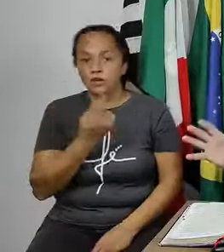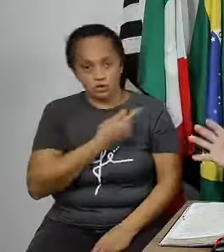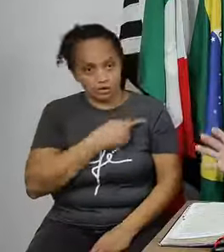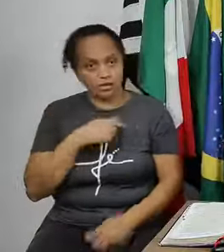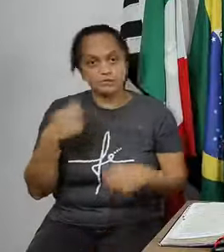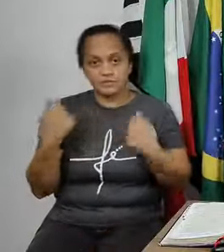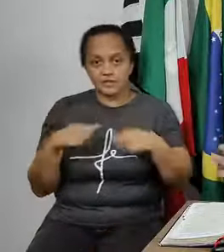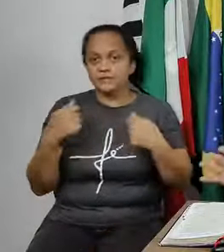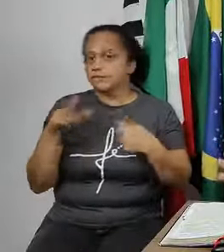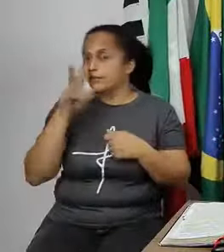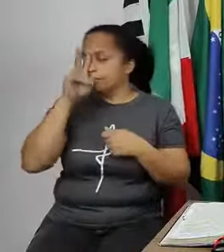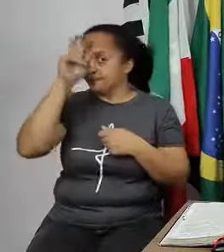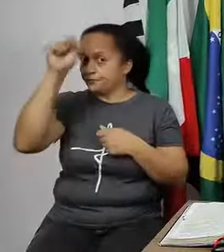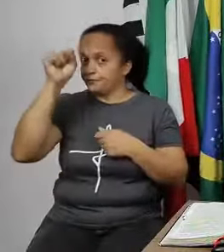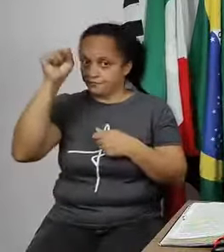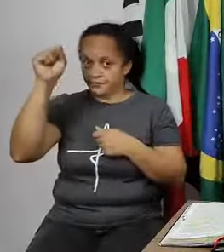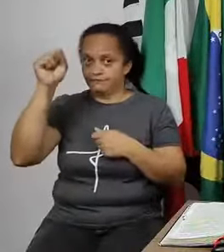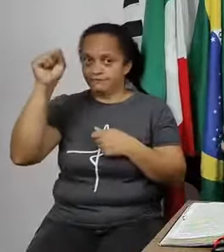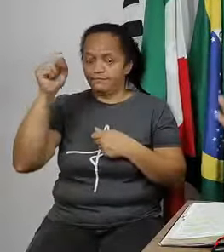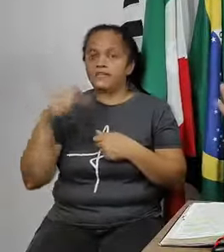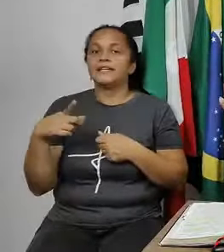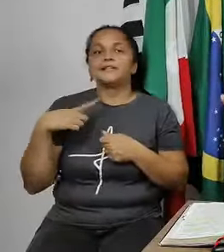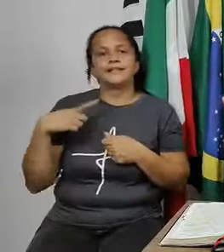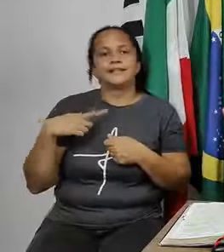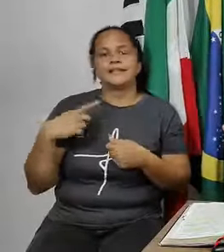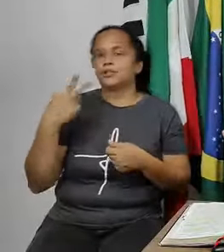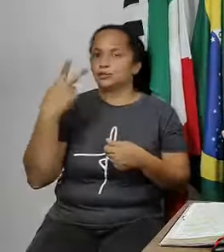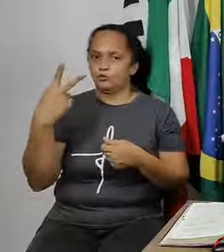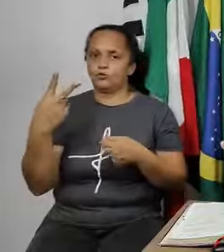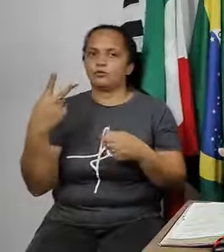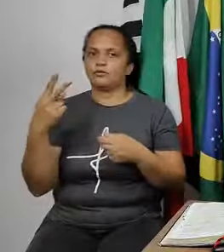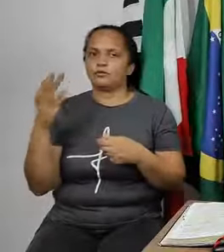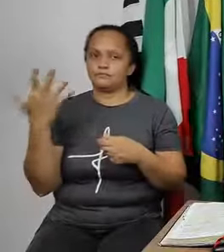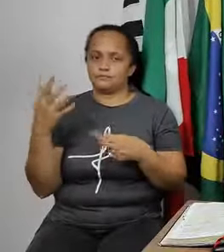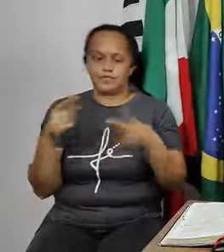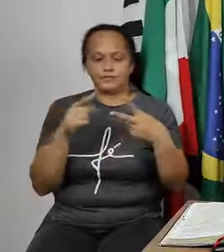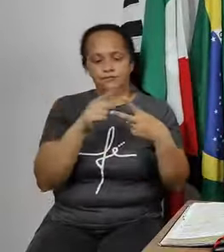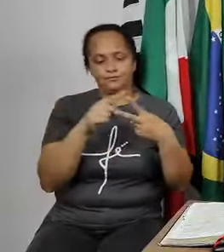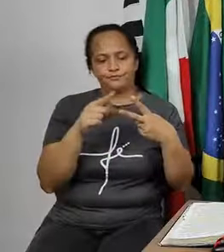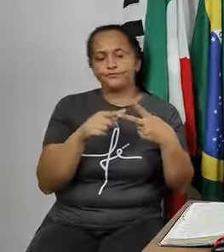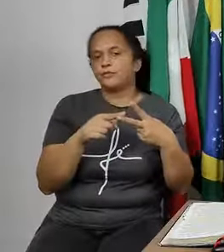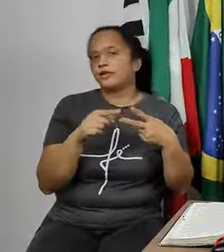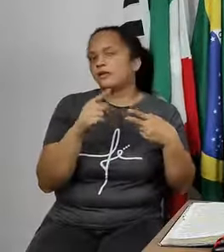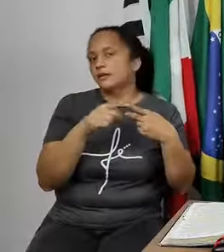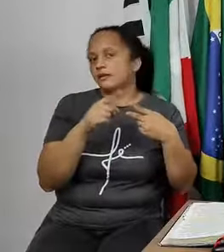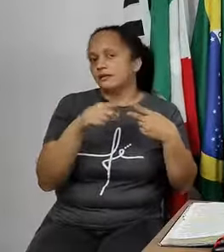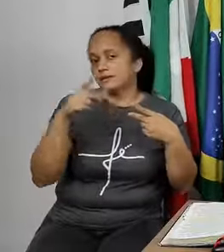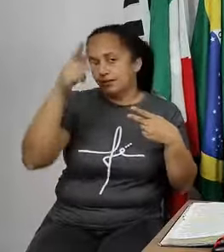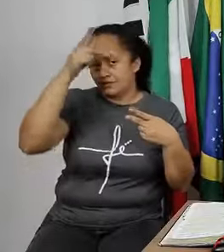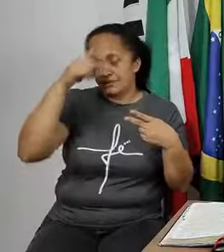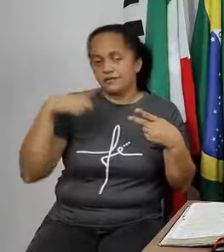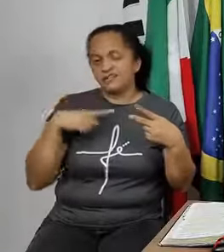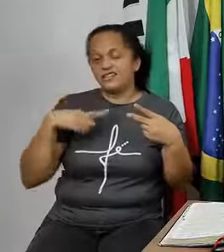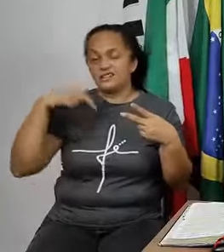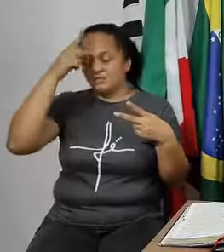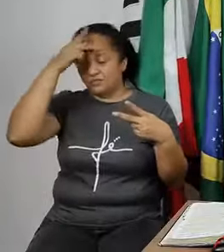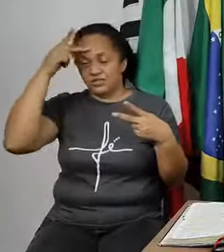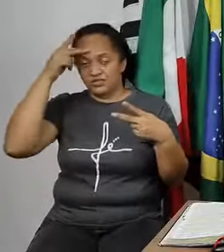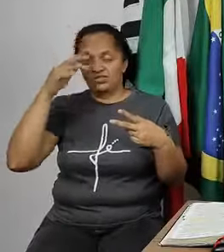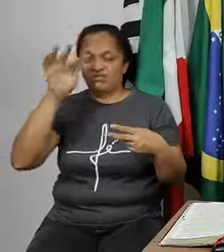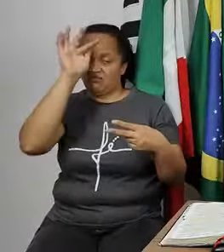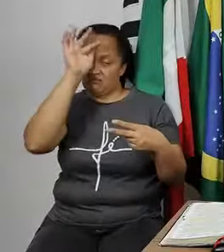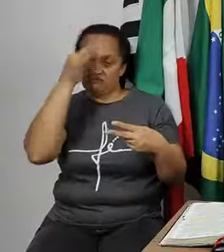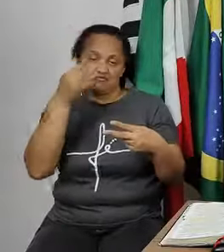de alicerce. O texto é claro. Ou a gente edifica a nossa fé sobre a areia, ou a